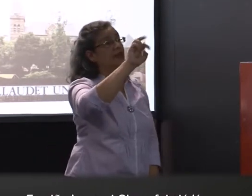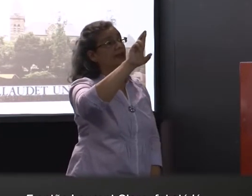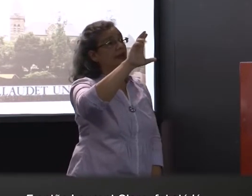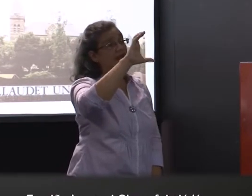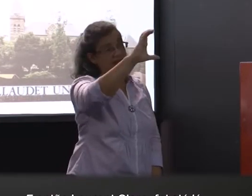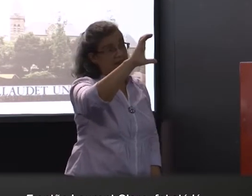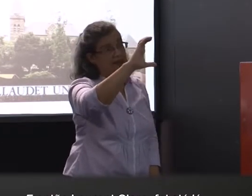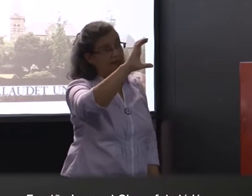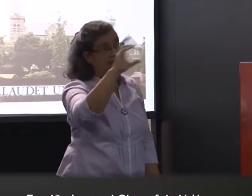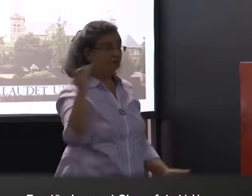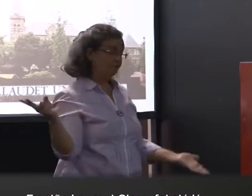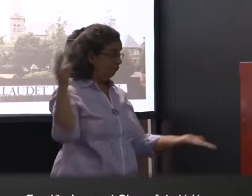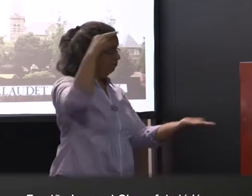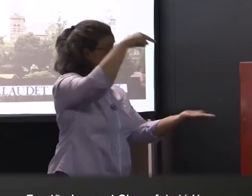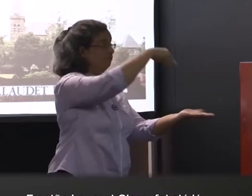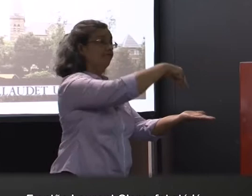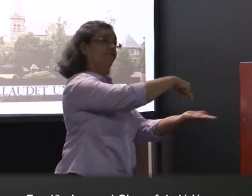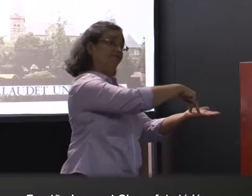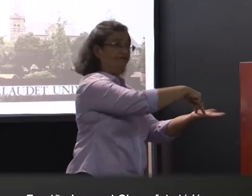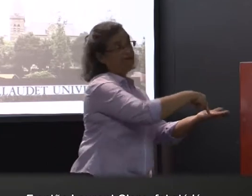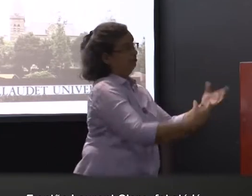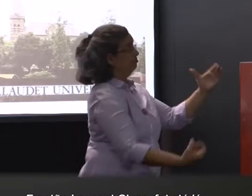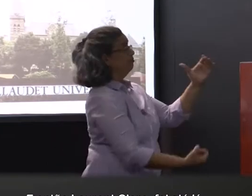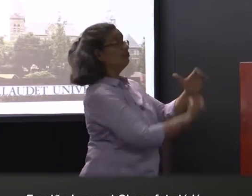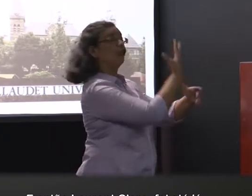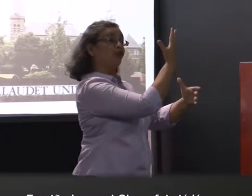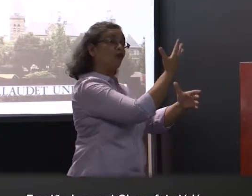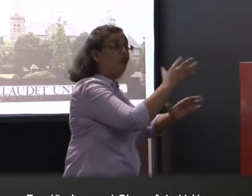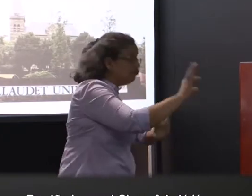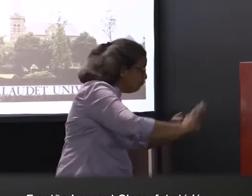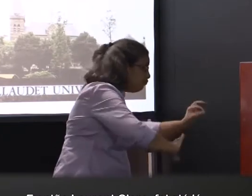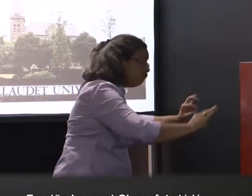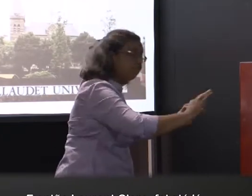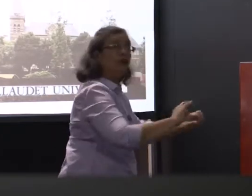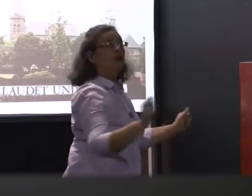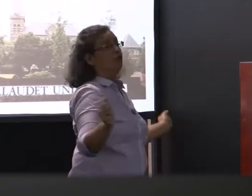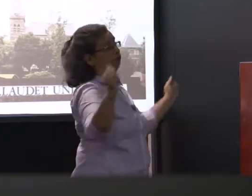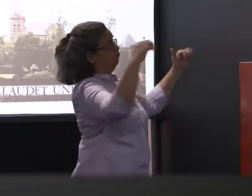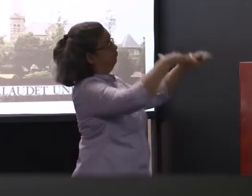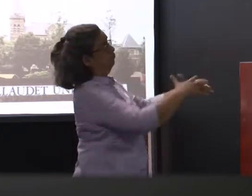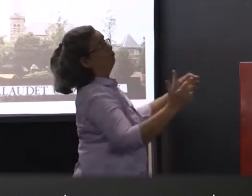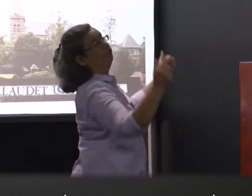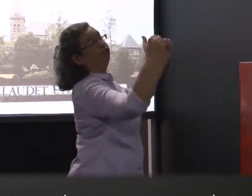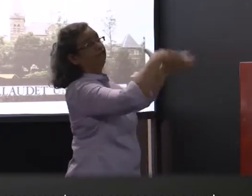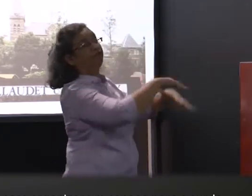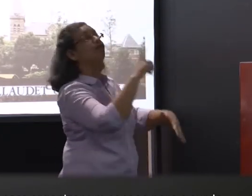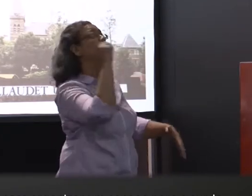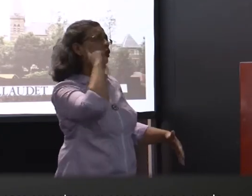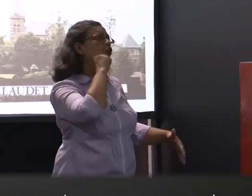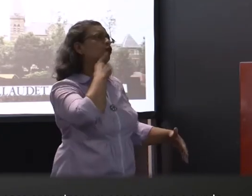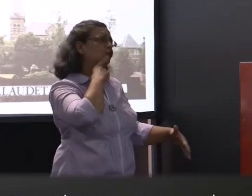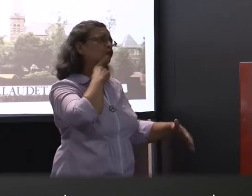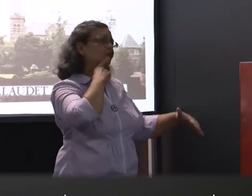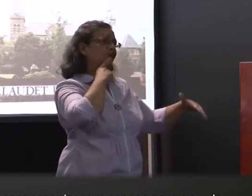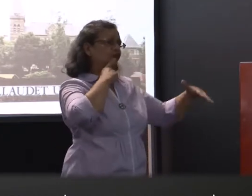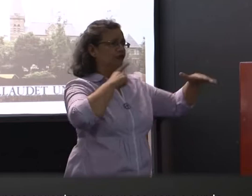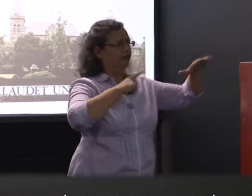E aí Laurent Clerc, ele foi até lá, né? Foi até lá para